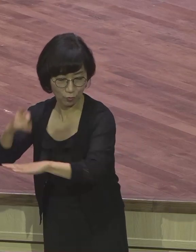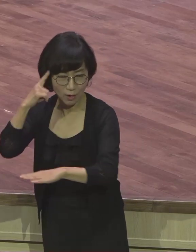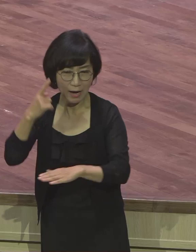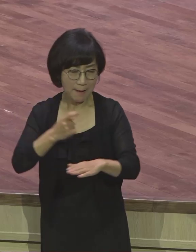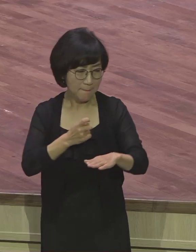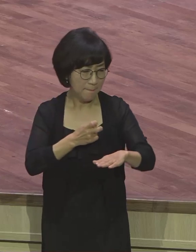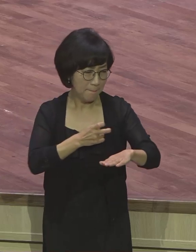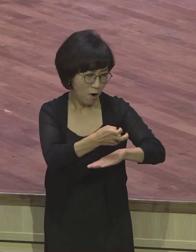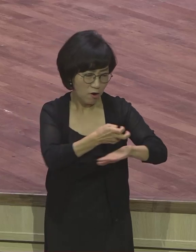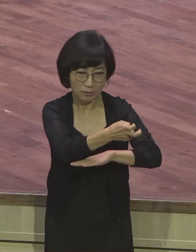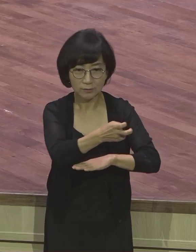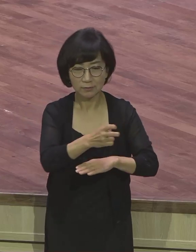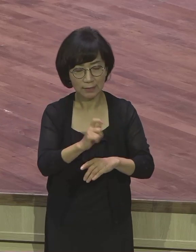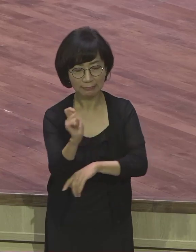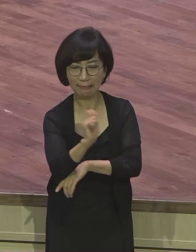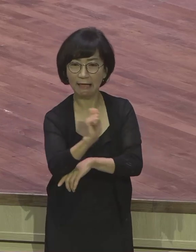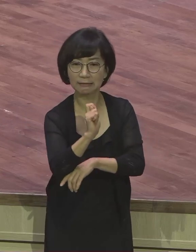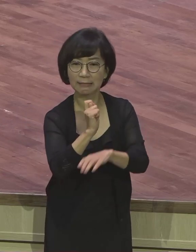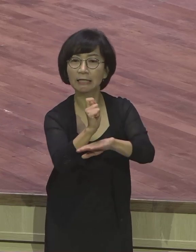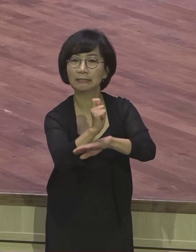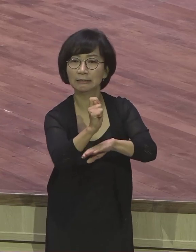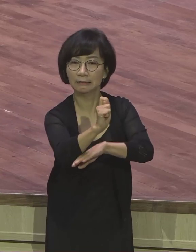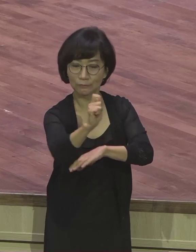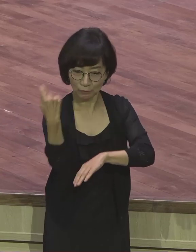대중교통수단. 우리 교회가 이렇게 세밀합니다.